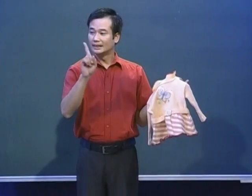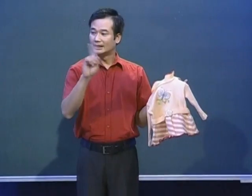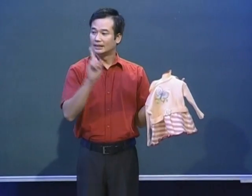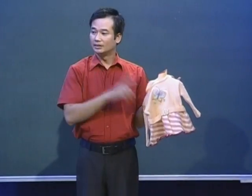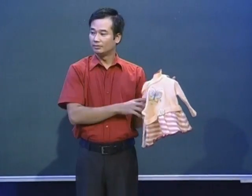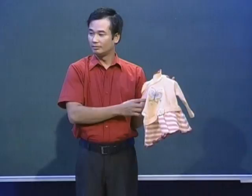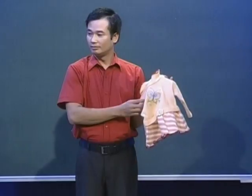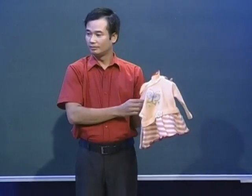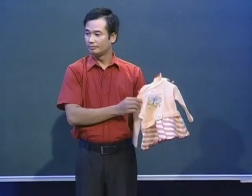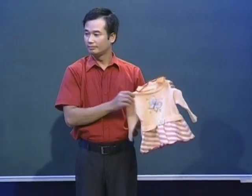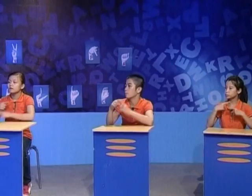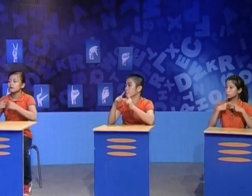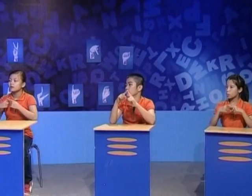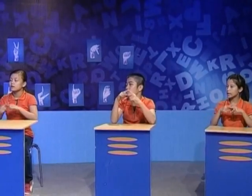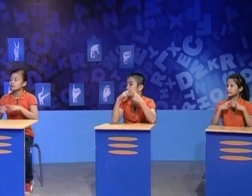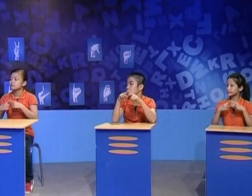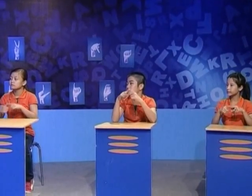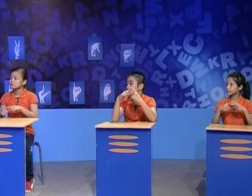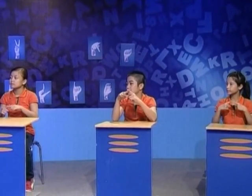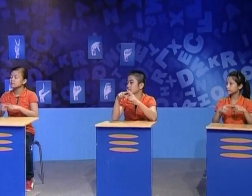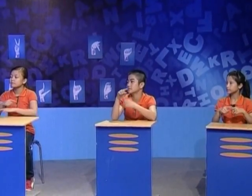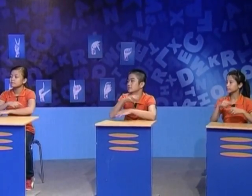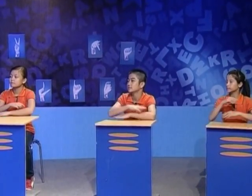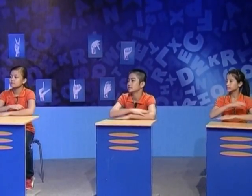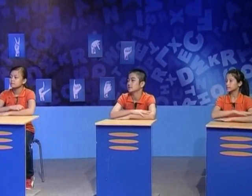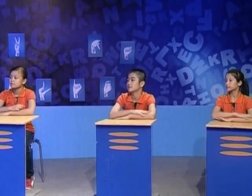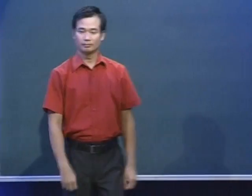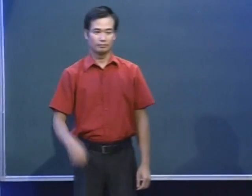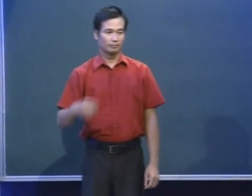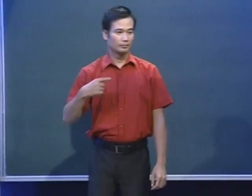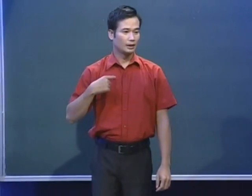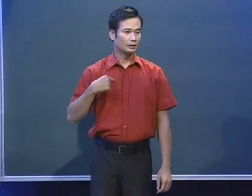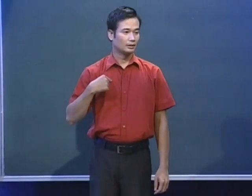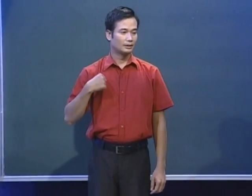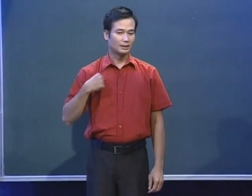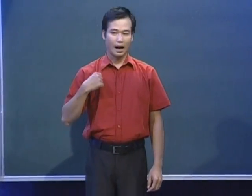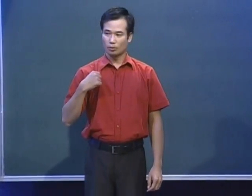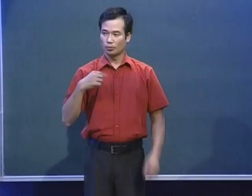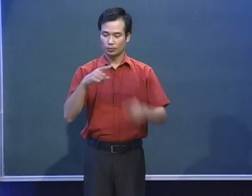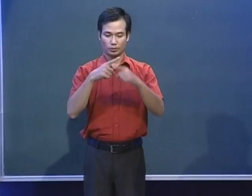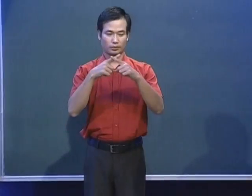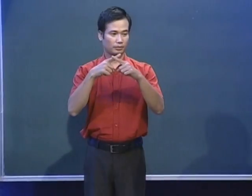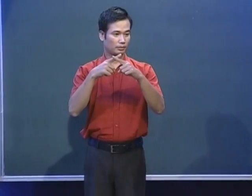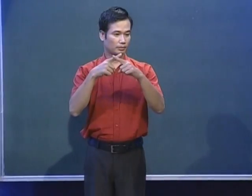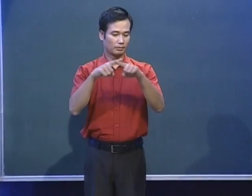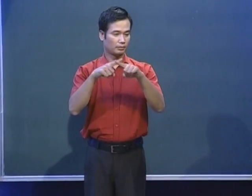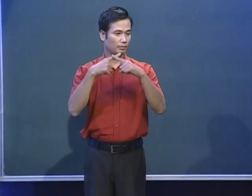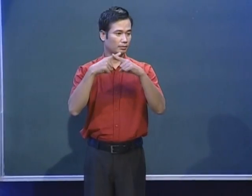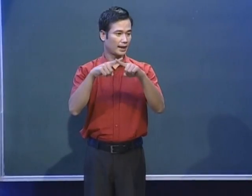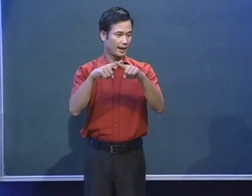Đây là áo gì nhỉ? Đúng rồi, đây là áo len. Chúng ta cùng học ký hiệu áo len nhé. Động tác 1, tay